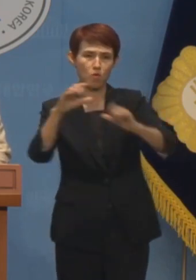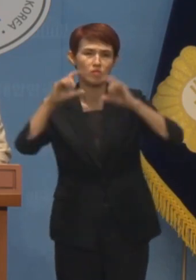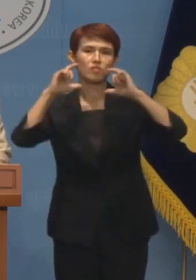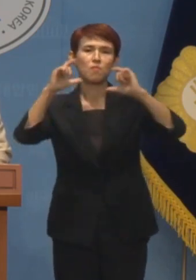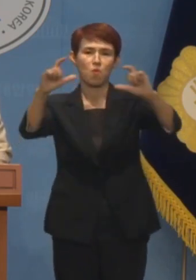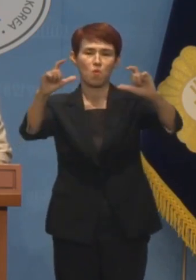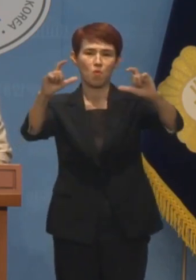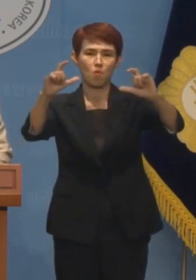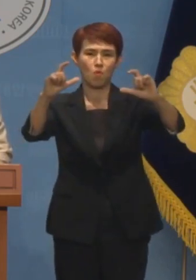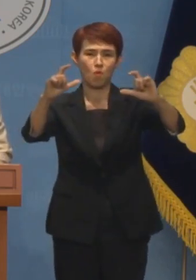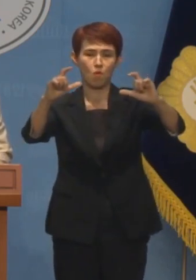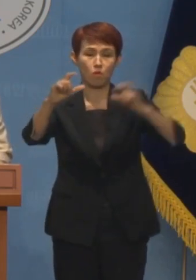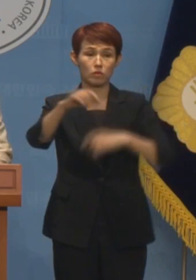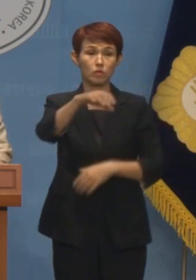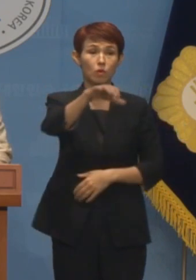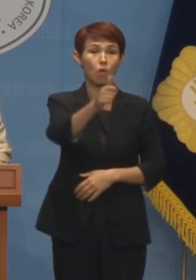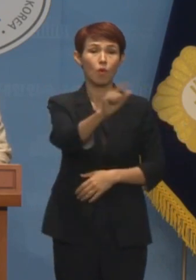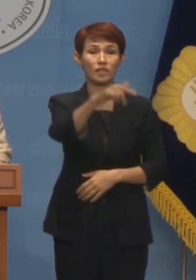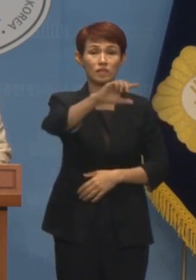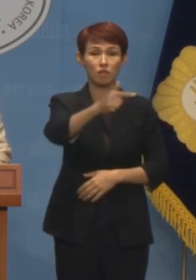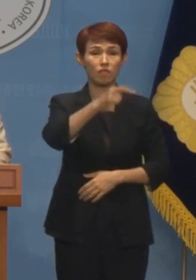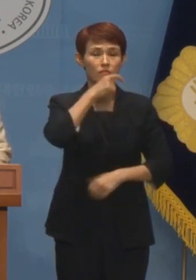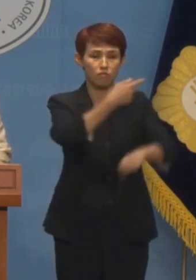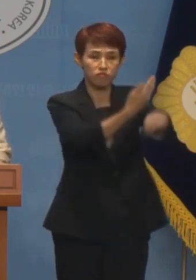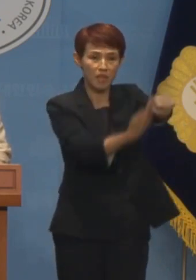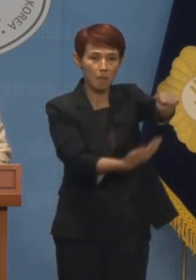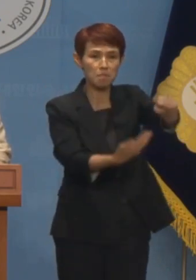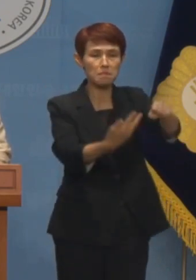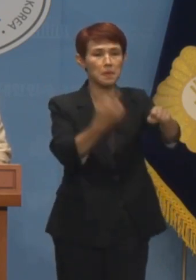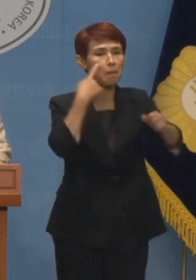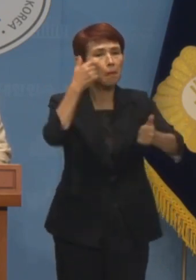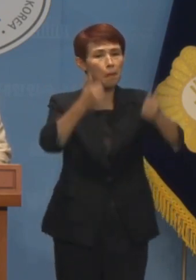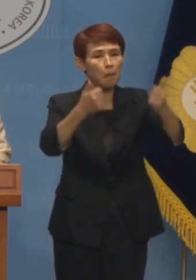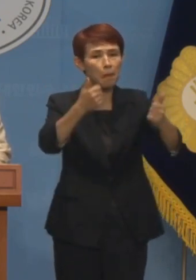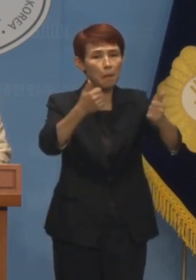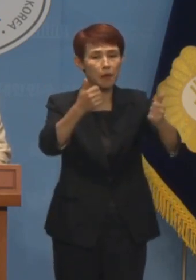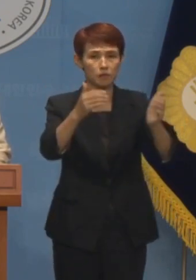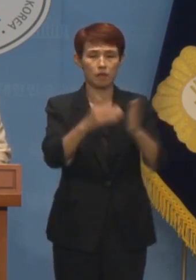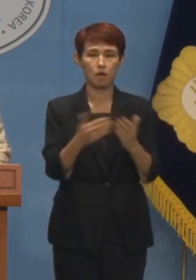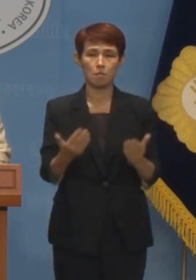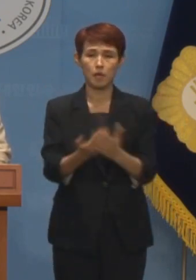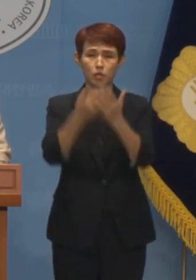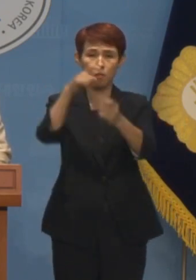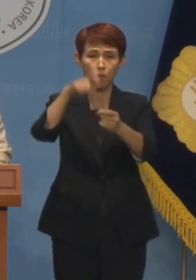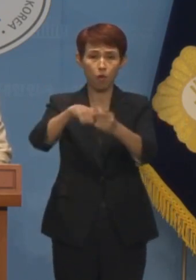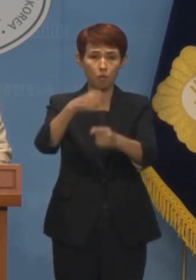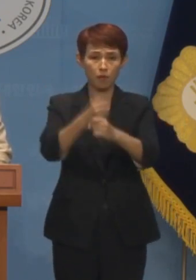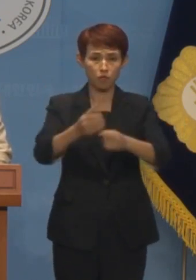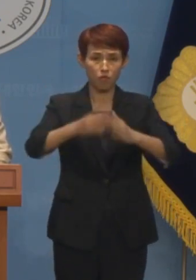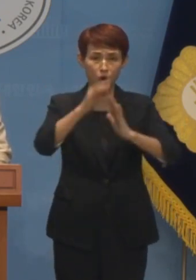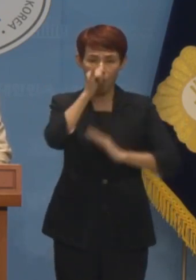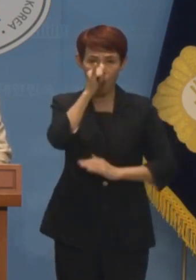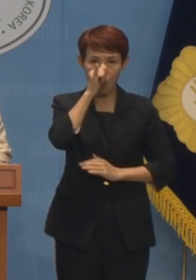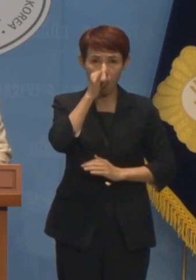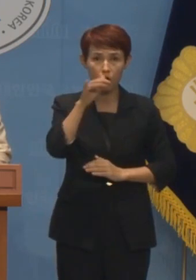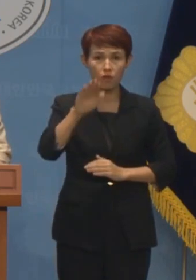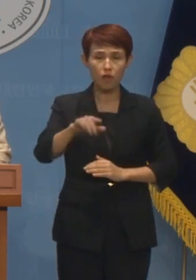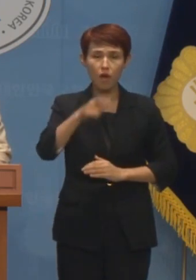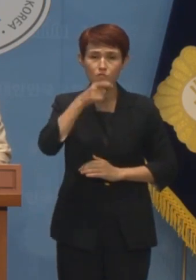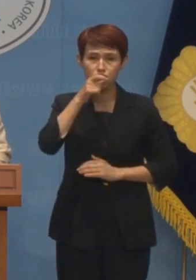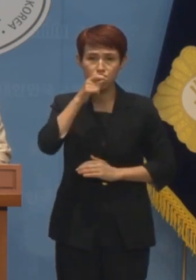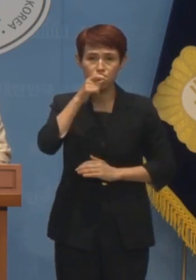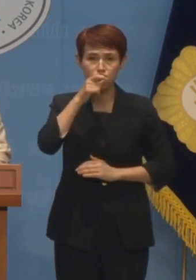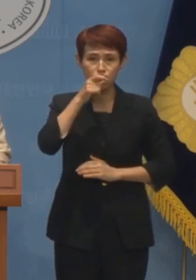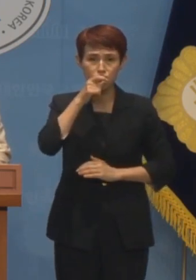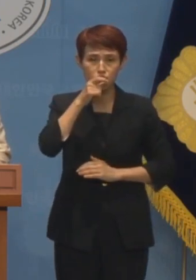운영을 추진해 왔습니다. 발전 목적으로 건설된 화천댐이 용수 공급까지 하게